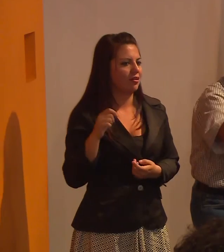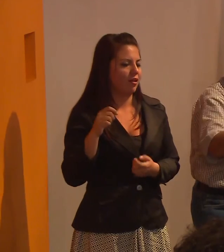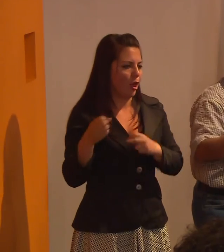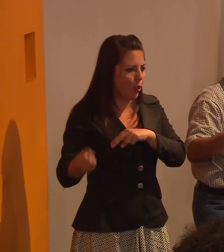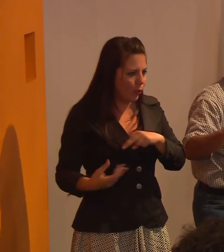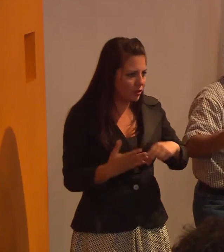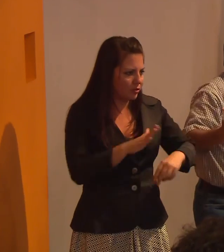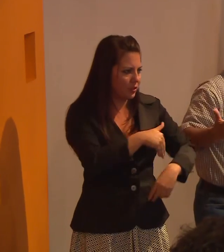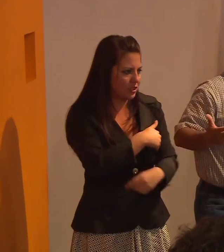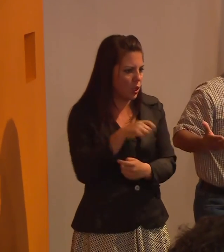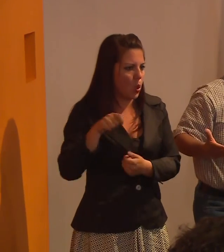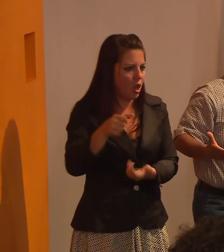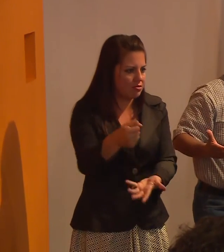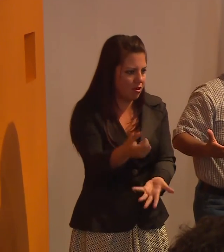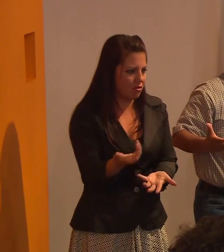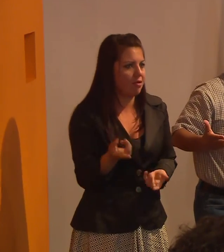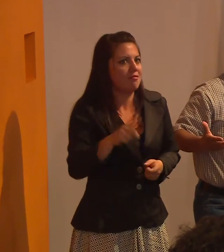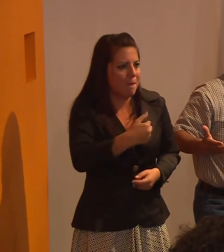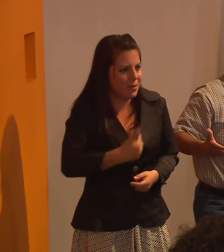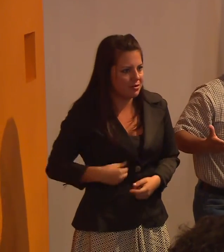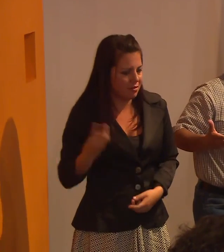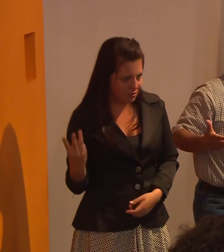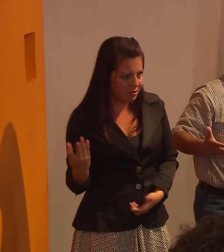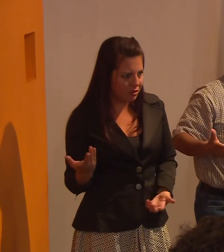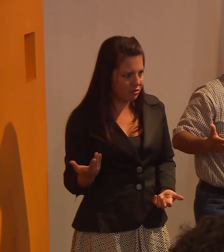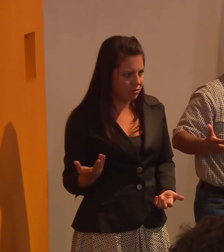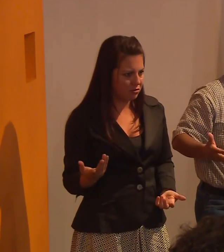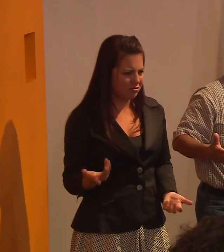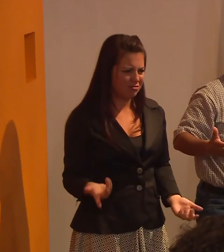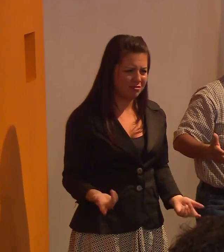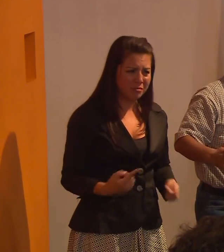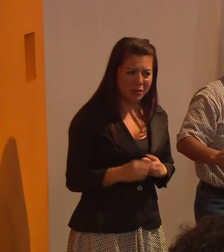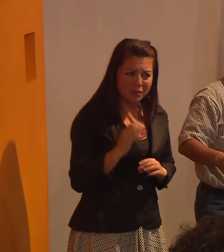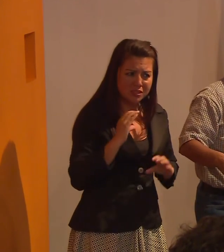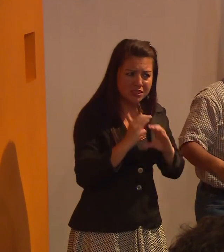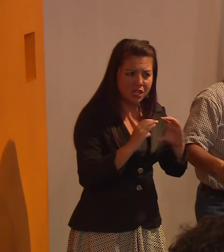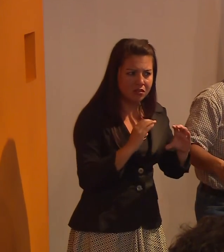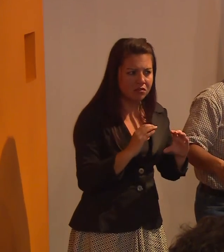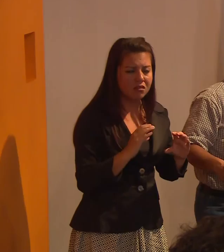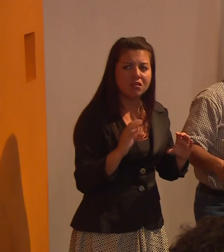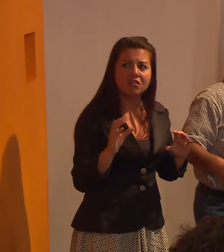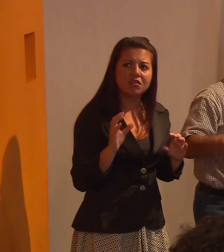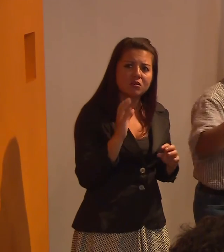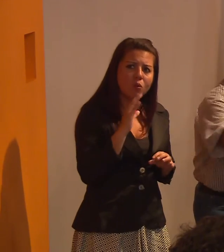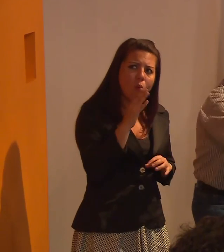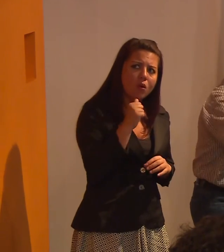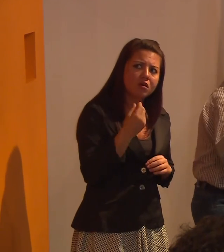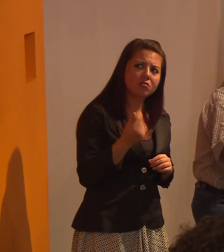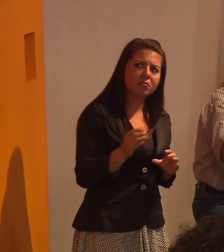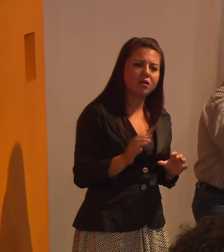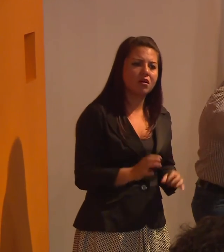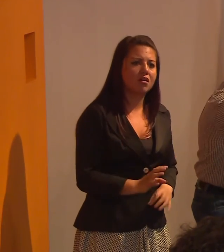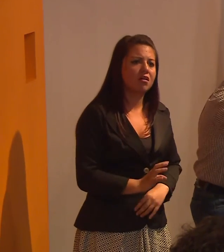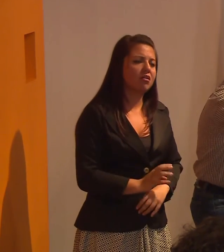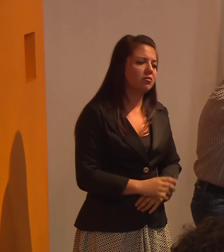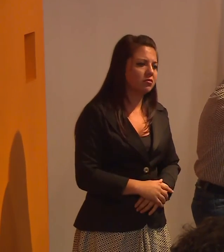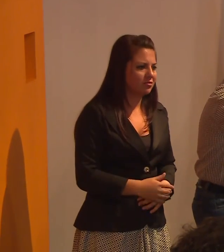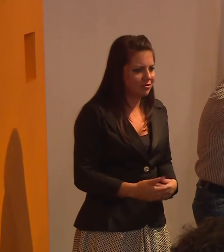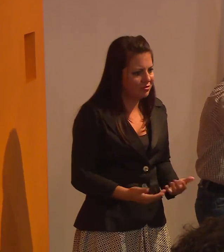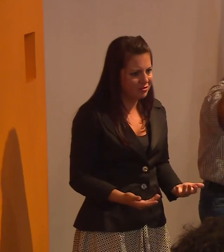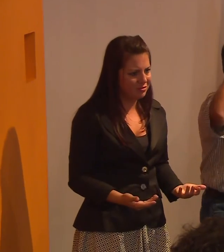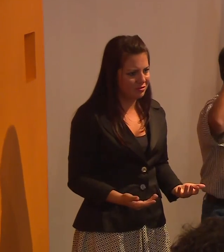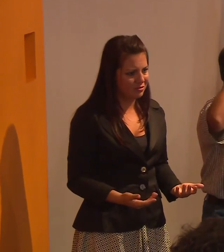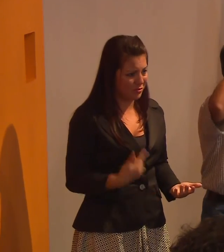y a la presidencia. O es que ni siquiera por los salarios de este año nos movemos. Si somos capaces de dar esta